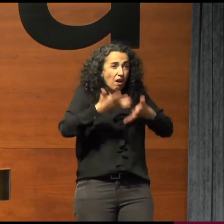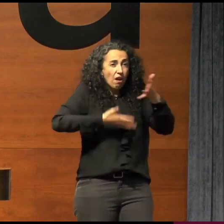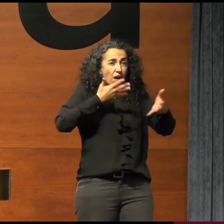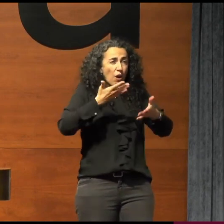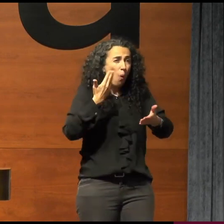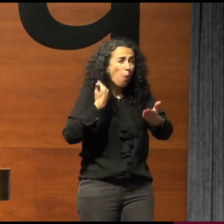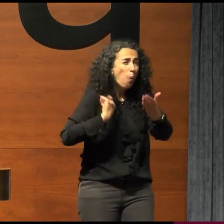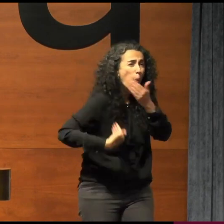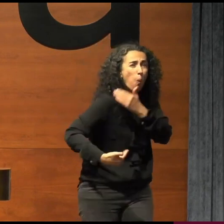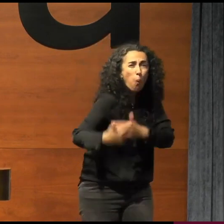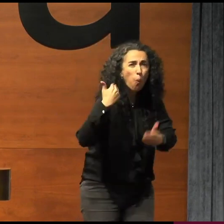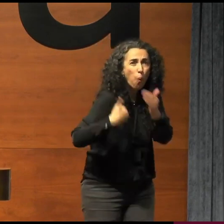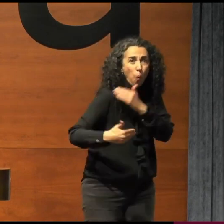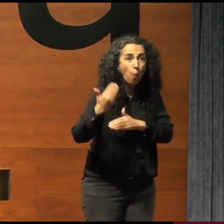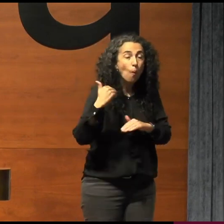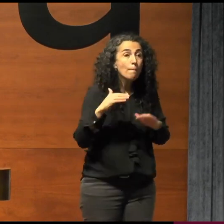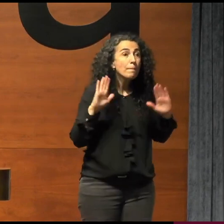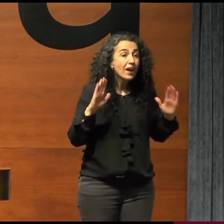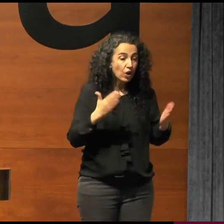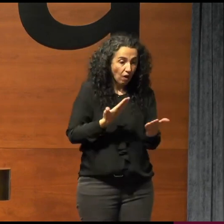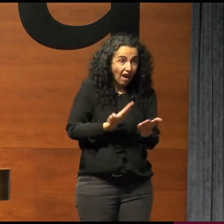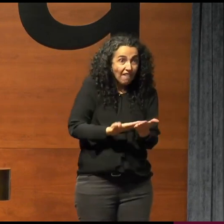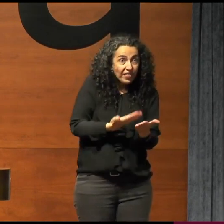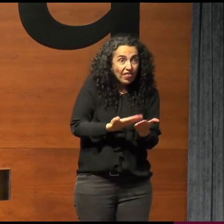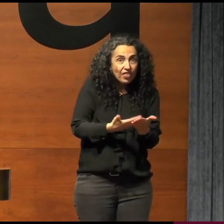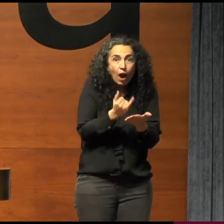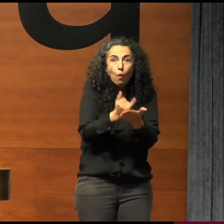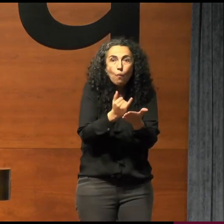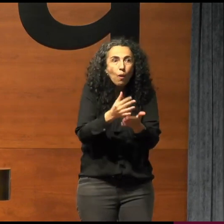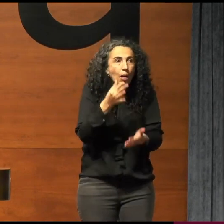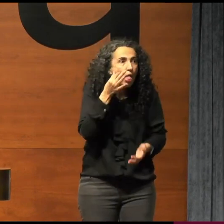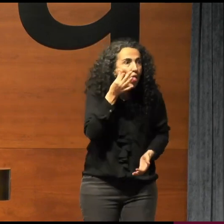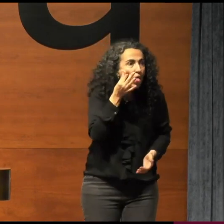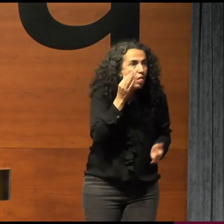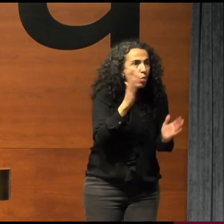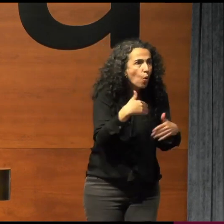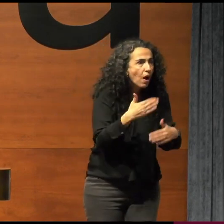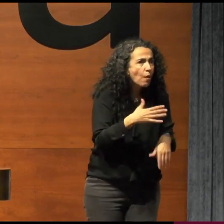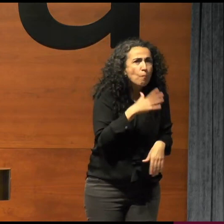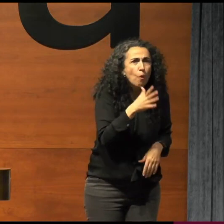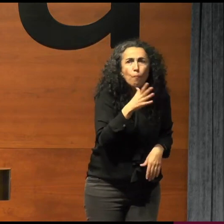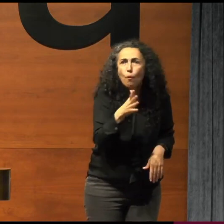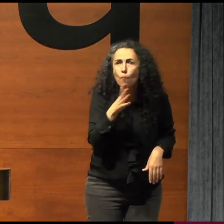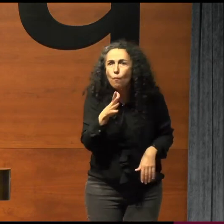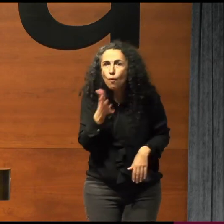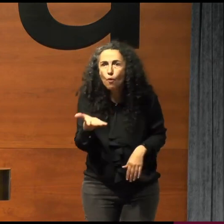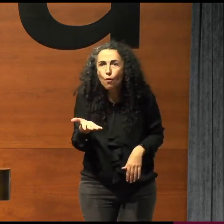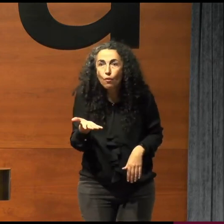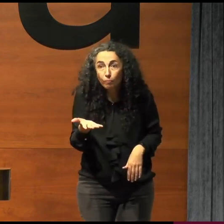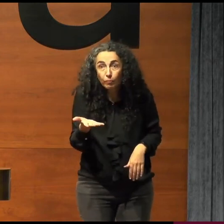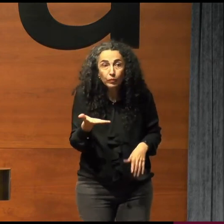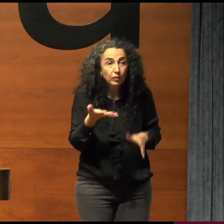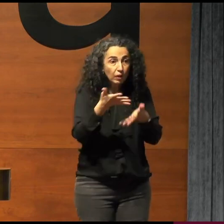Esas expresiones artísticas en lengua de signos tienen una larga trayectoria, pero no